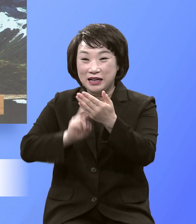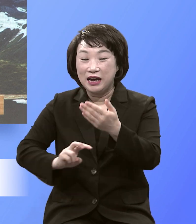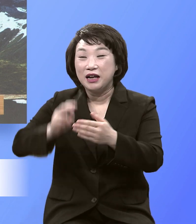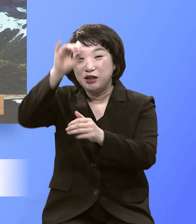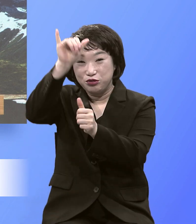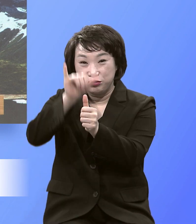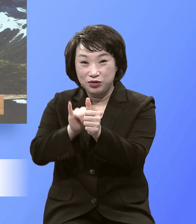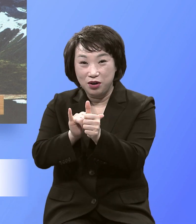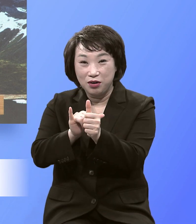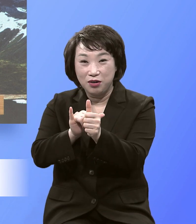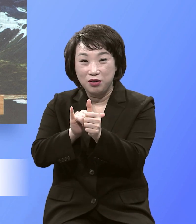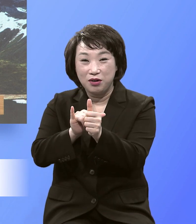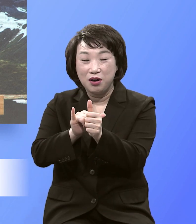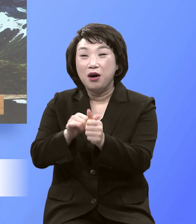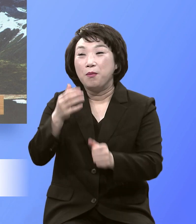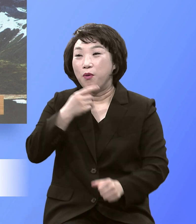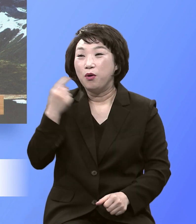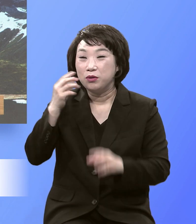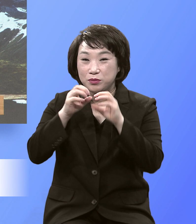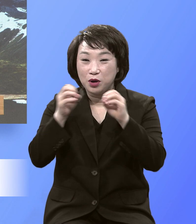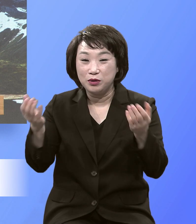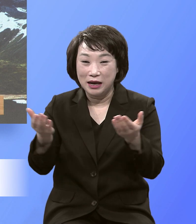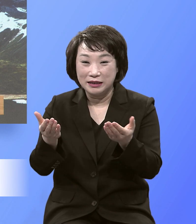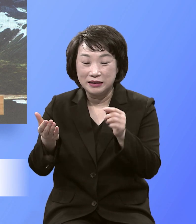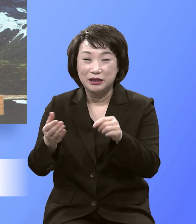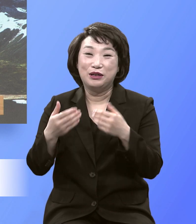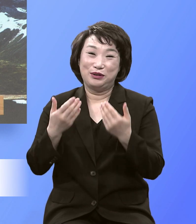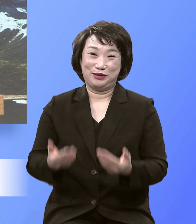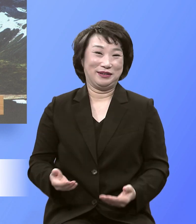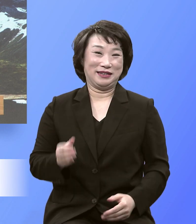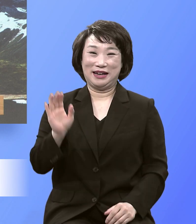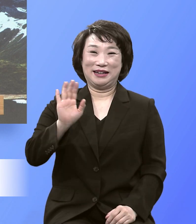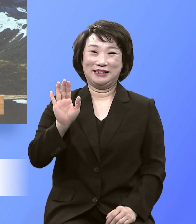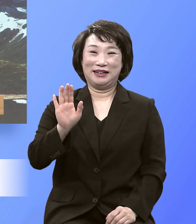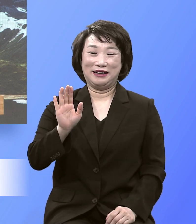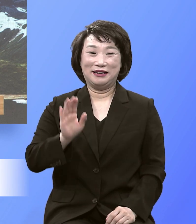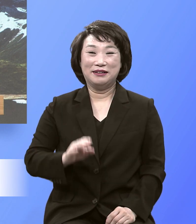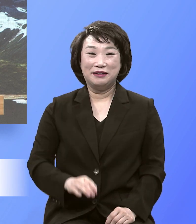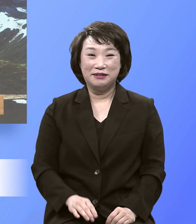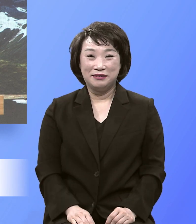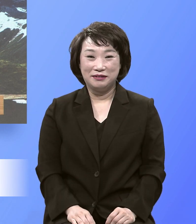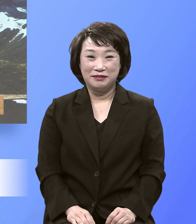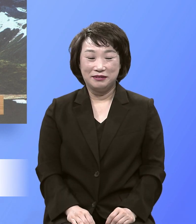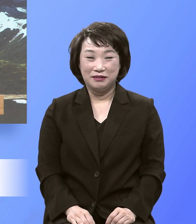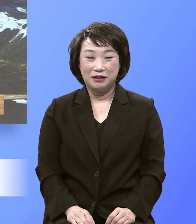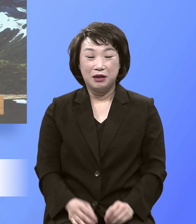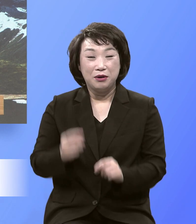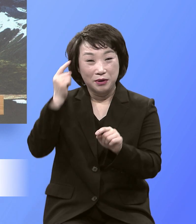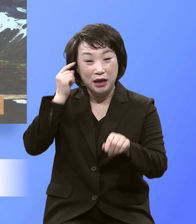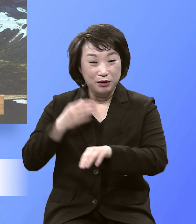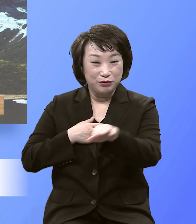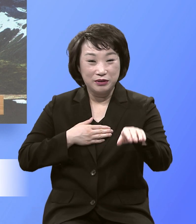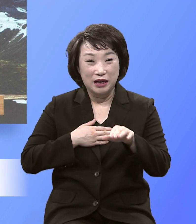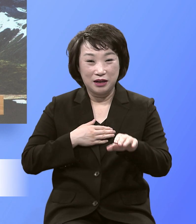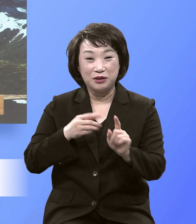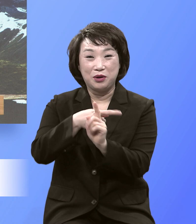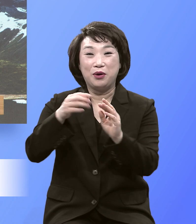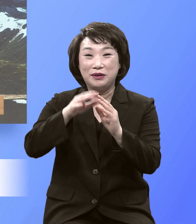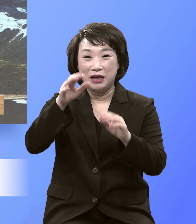찬양과 충성과 복음 전도를 쉬지 않는 것. 왜 우리가 오부